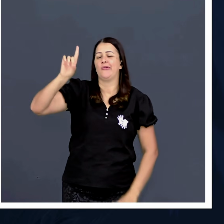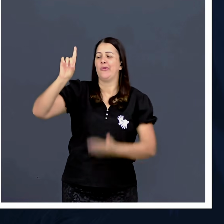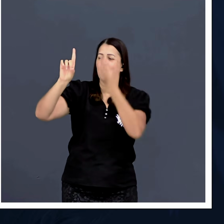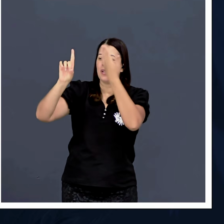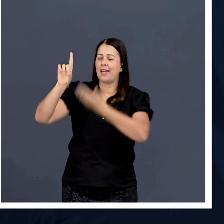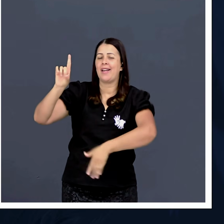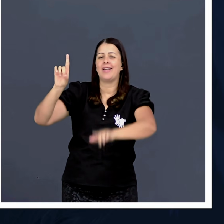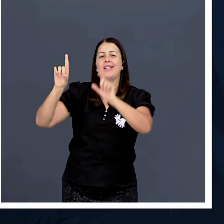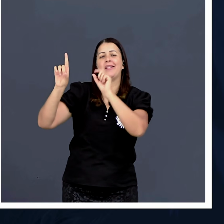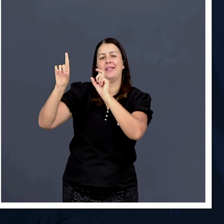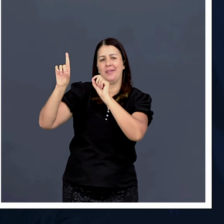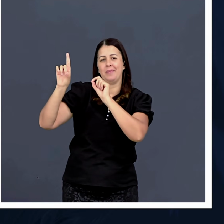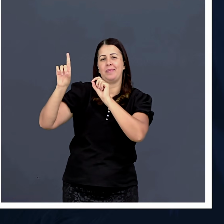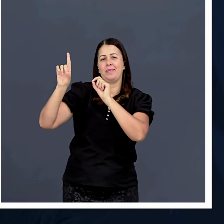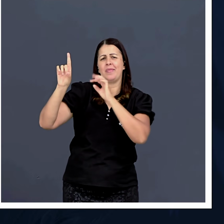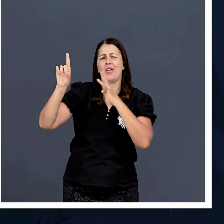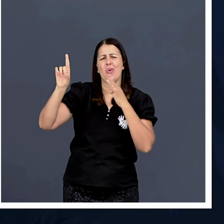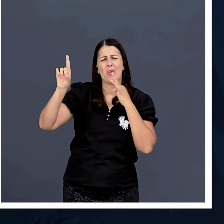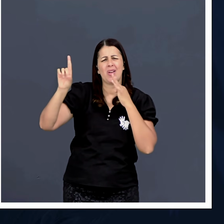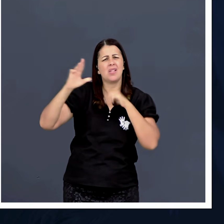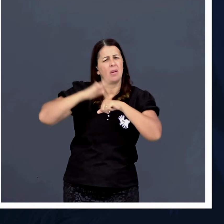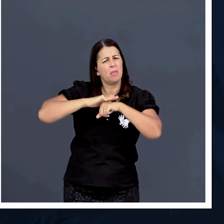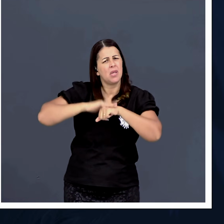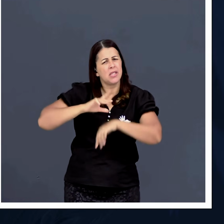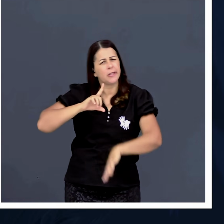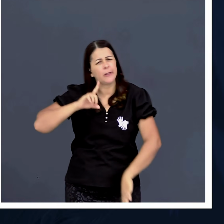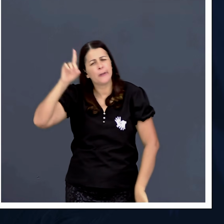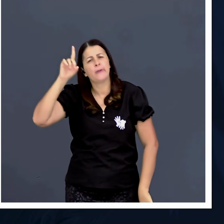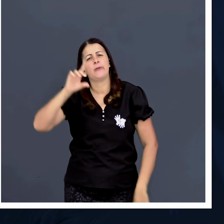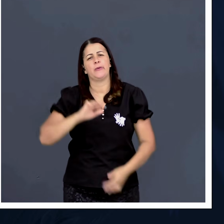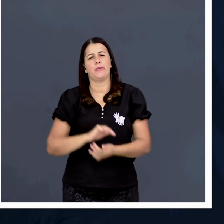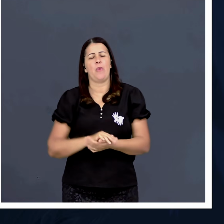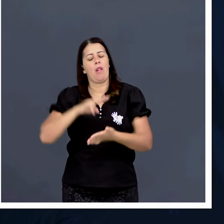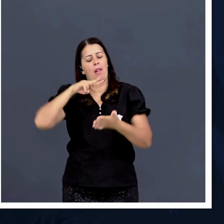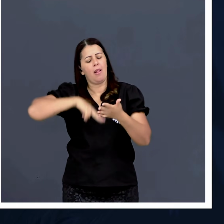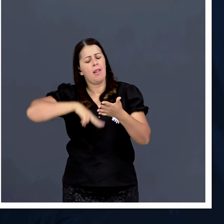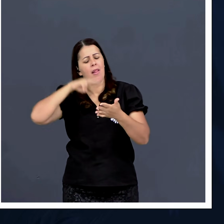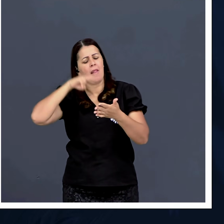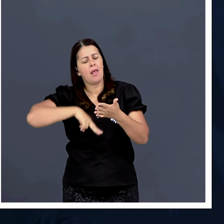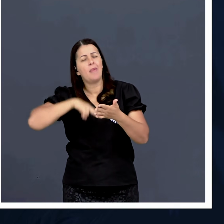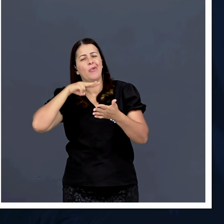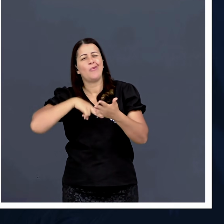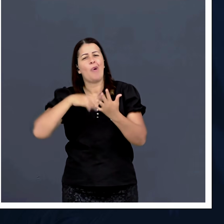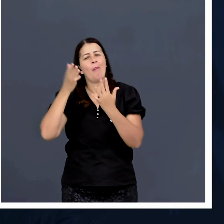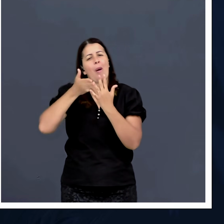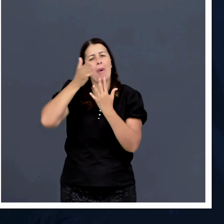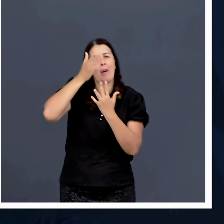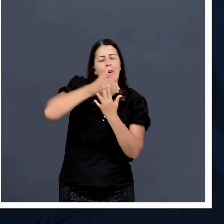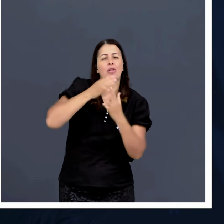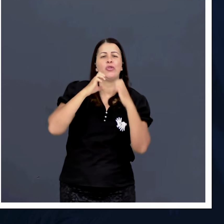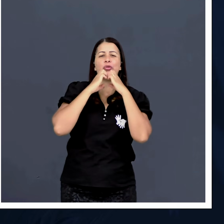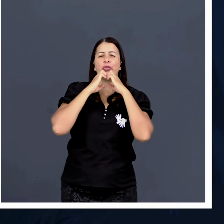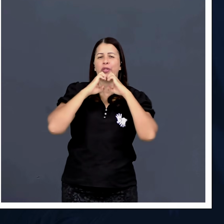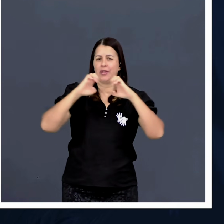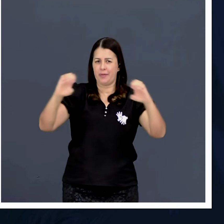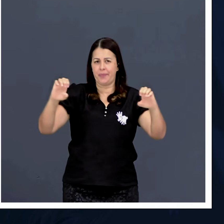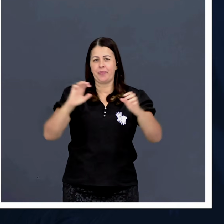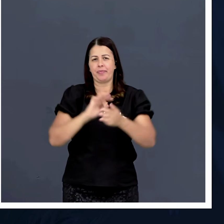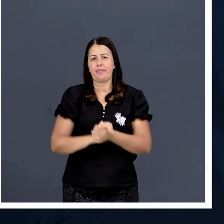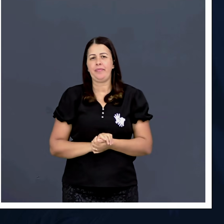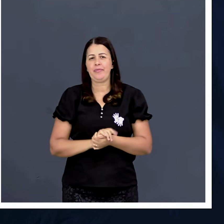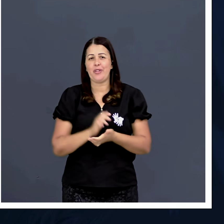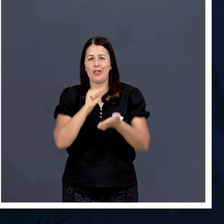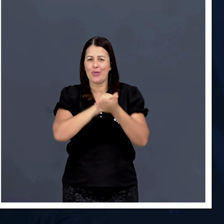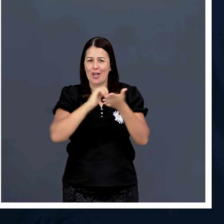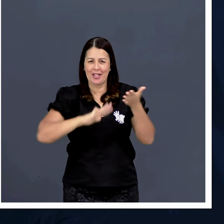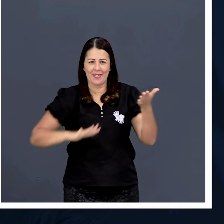Ele. Conheça o Senhor. Quando nós lemos ali por meio dos evangelhos, vou deixar aqui uma